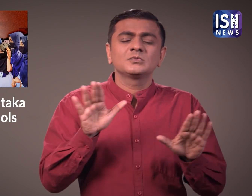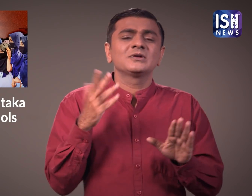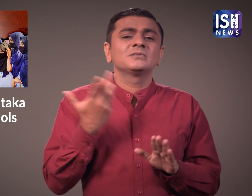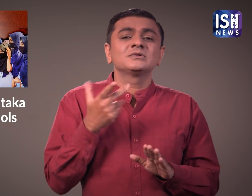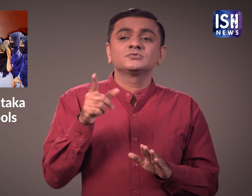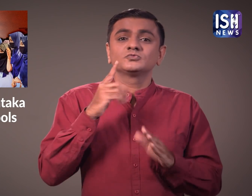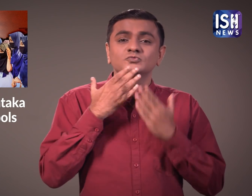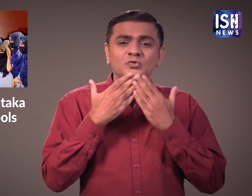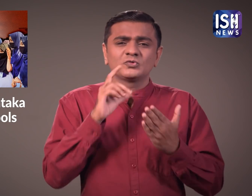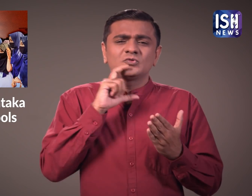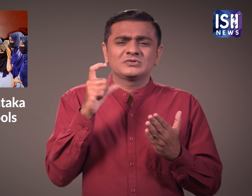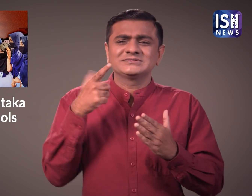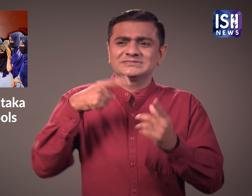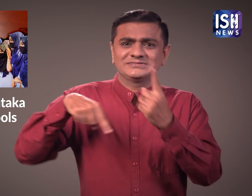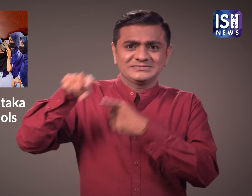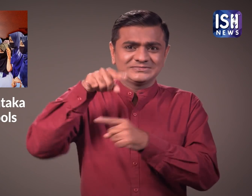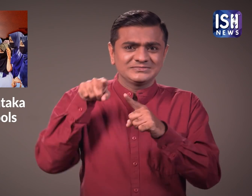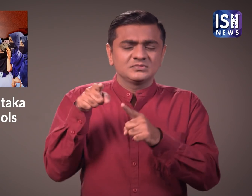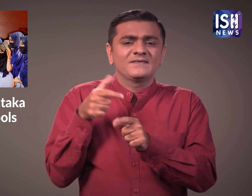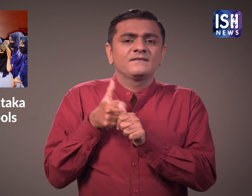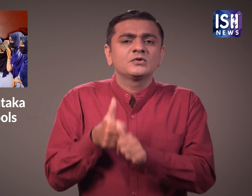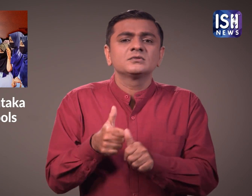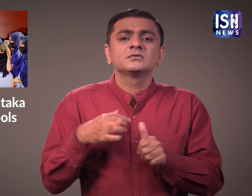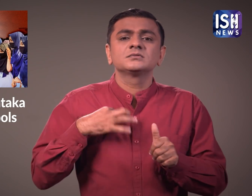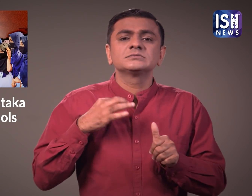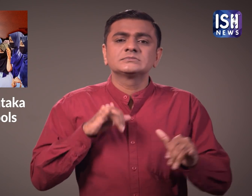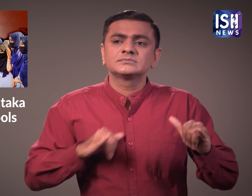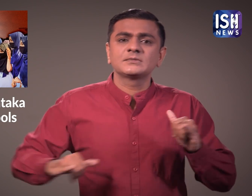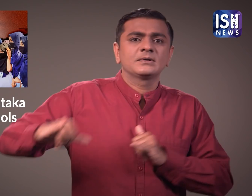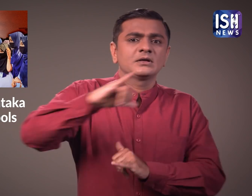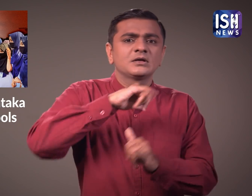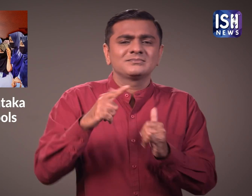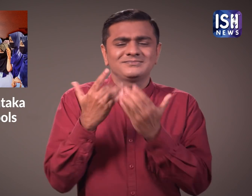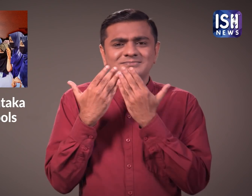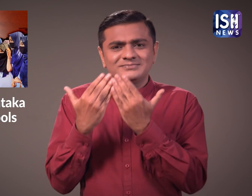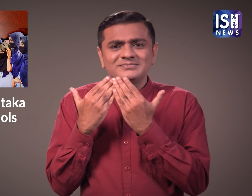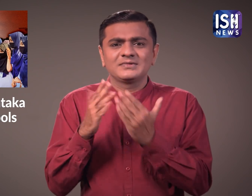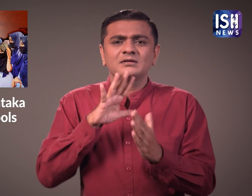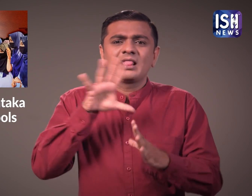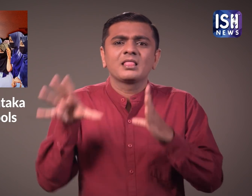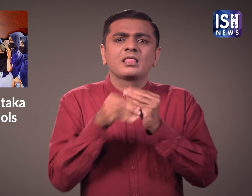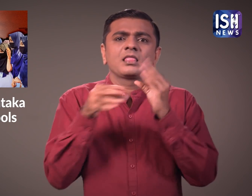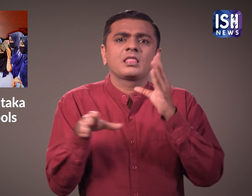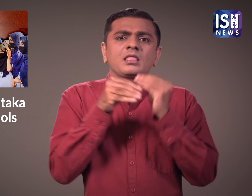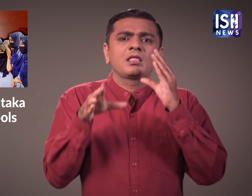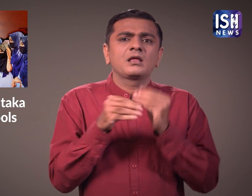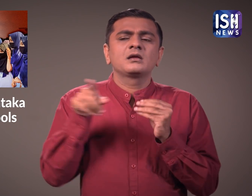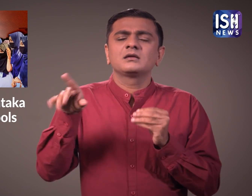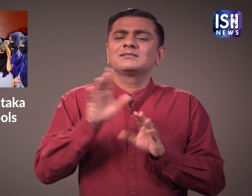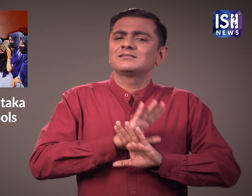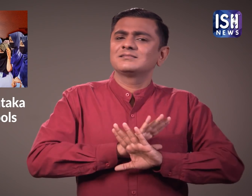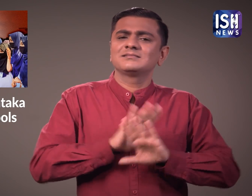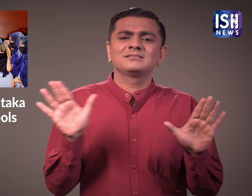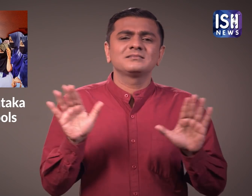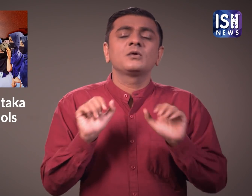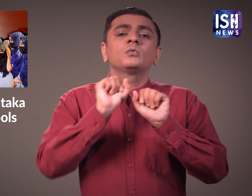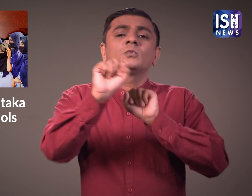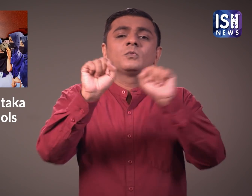स्कूलों में जाना कहीं भी युनिफॉर्म है वहाँ उसके अलावा किसी अन्या ड्रेस के लिए जगा नहीं होनी चाहिए। सार्वजनिक